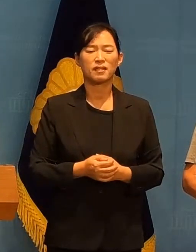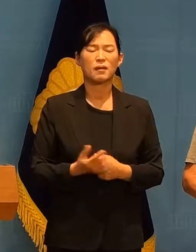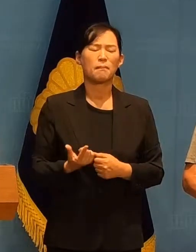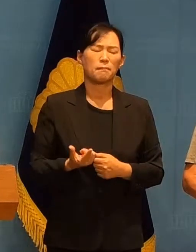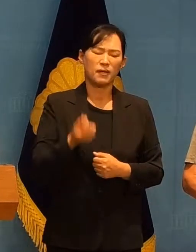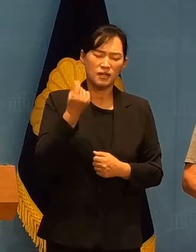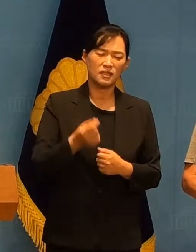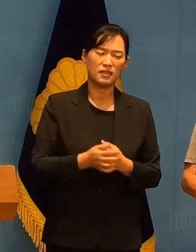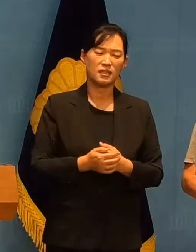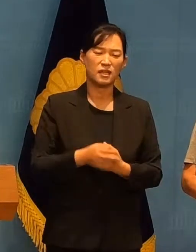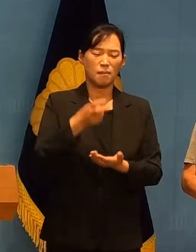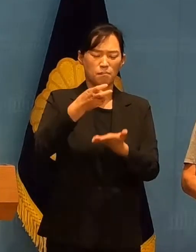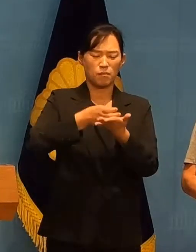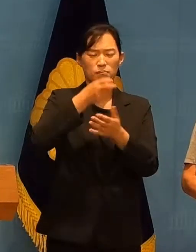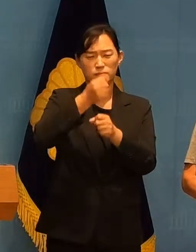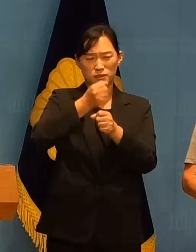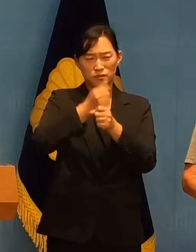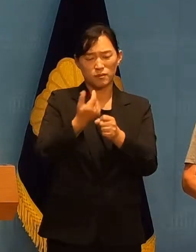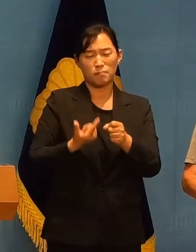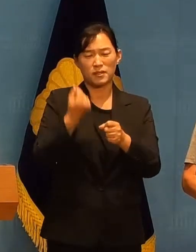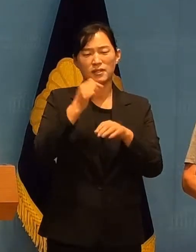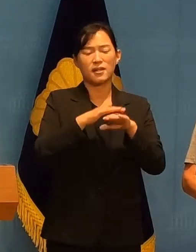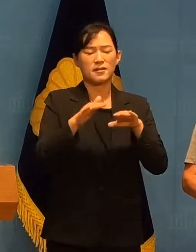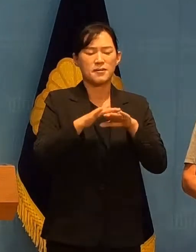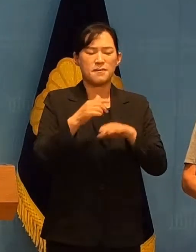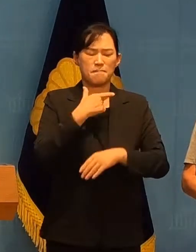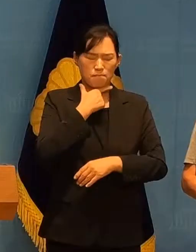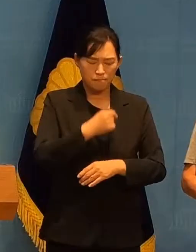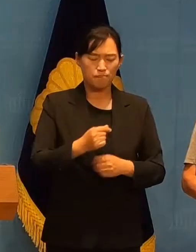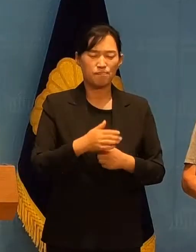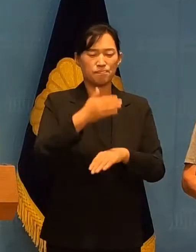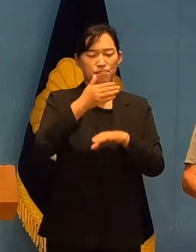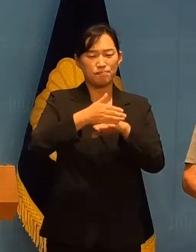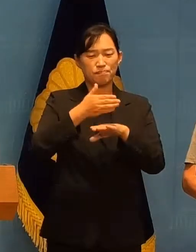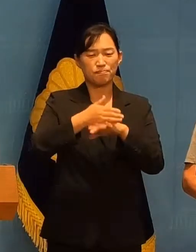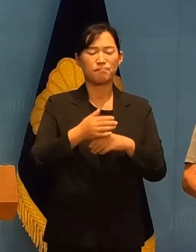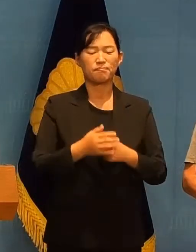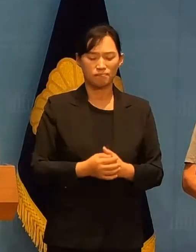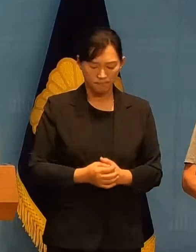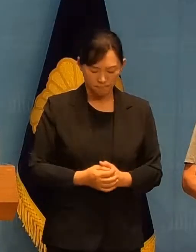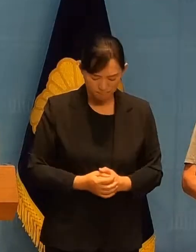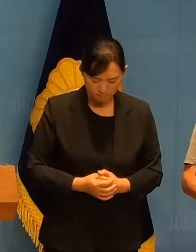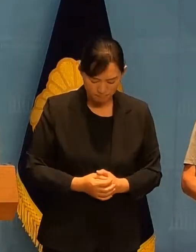하루빨리 입법이 되어서 조속하게 해결되었으면 좋겠습니다. 감사합니다.